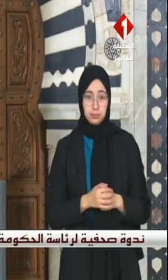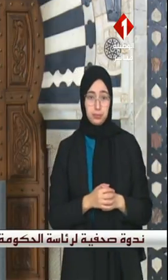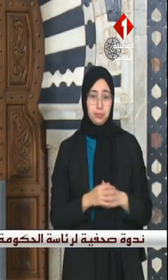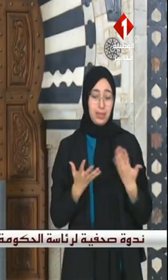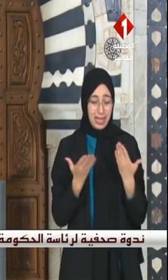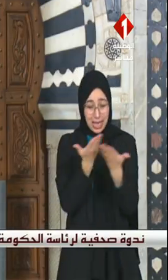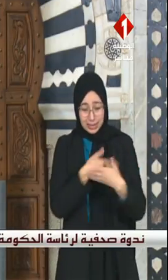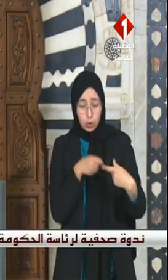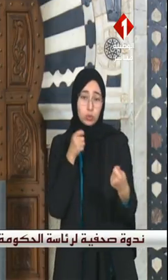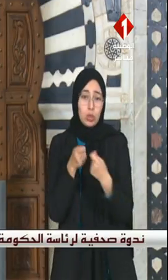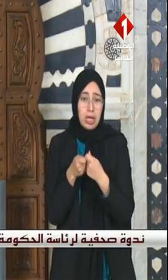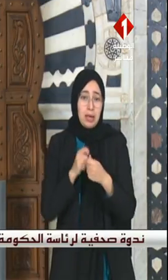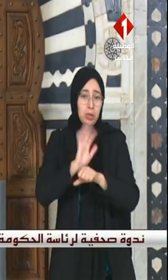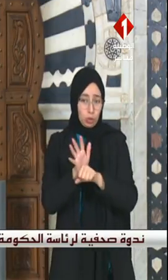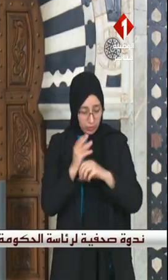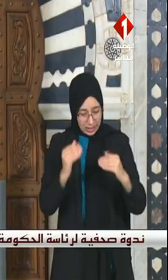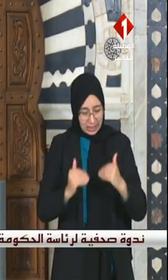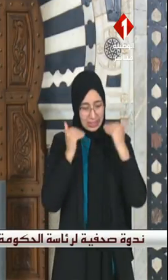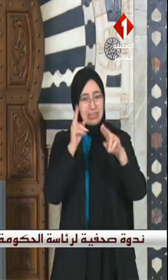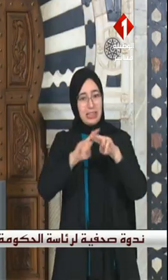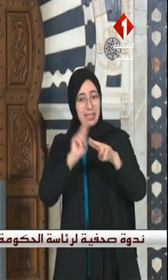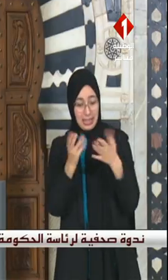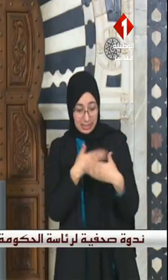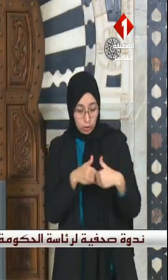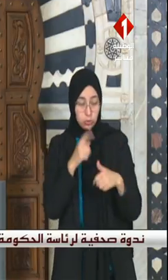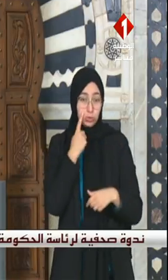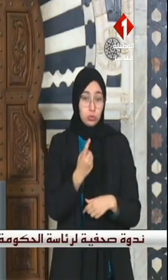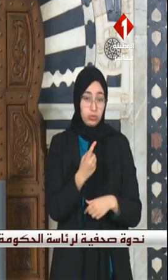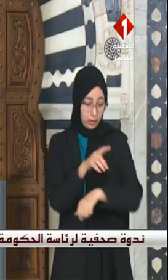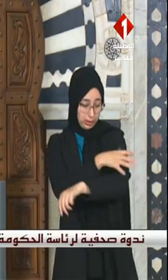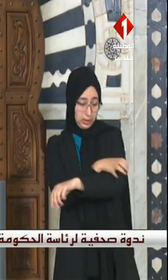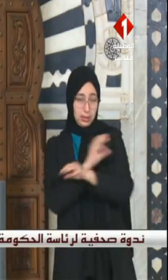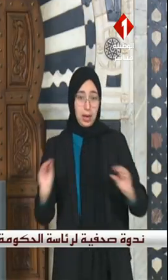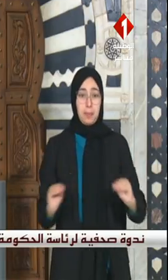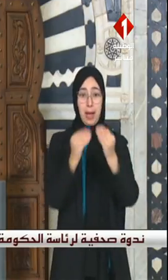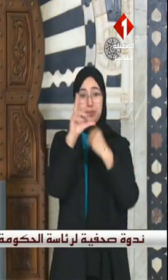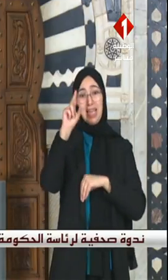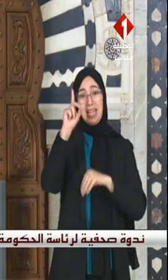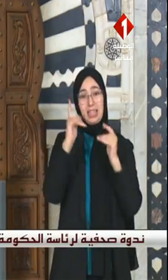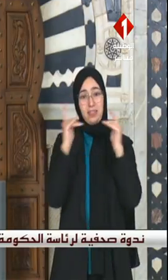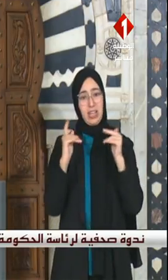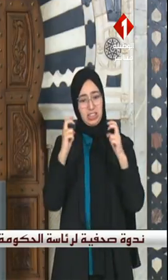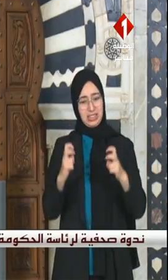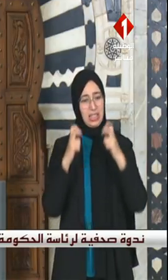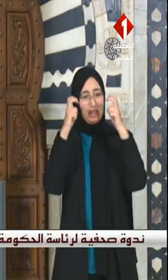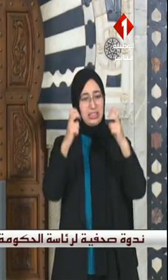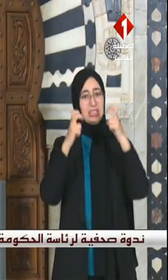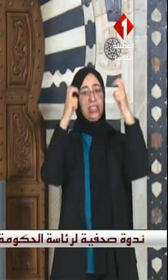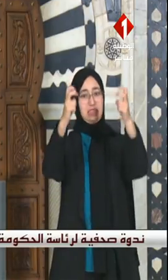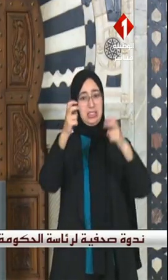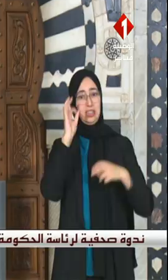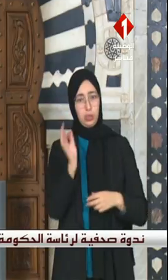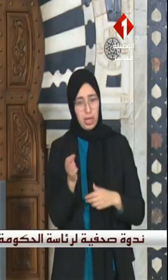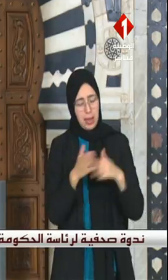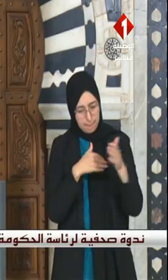حسب الوضع الوبائي ونطوروا قدراتنا تدريجيا، حتى الكرام مش ننطلقوا مثلا 30 سرير واحنا ماشيين، حتى مش